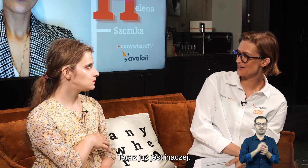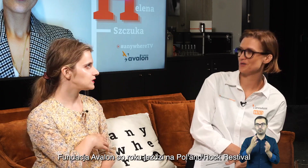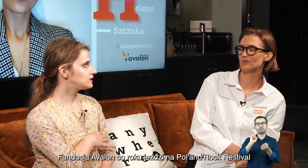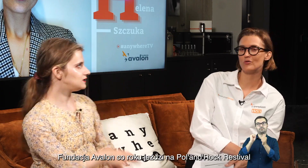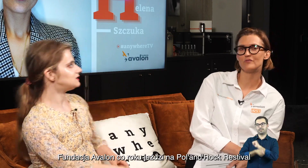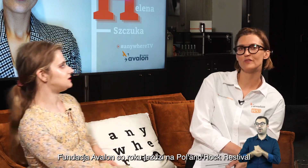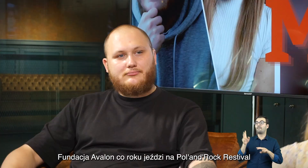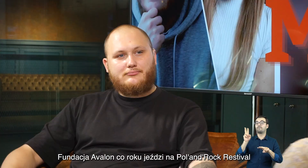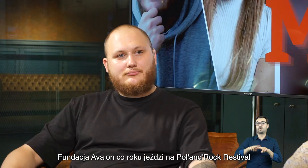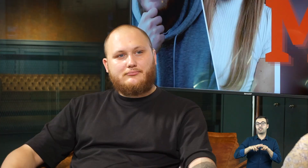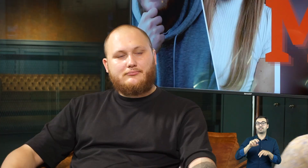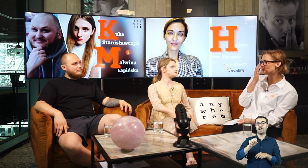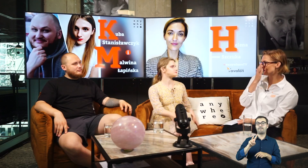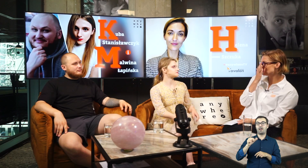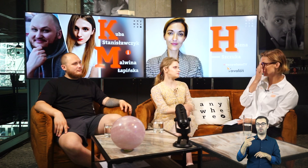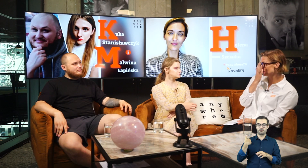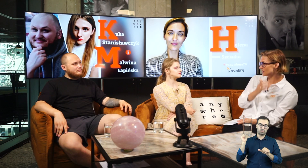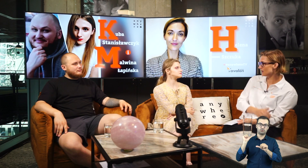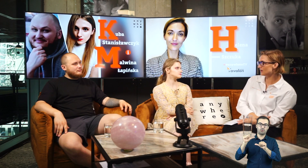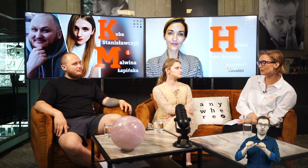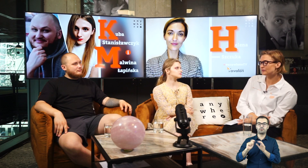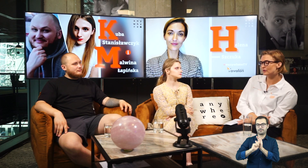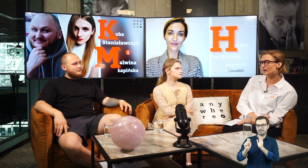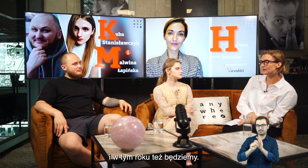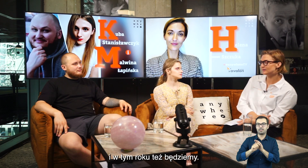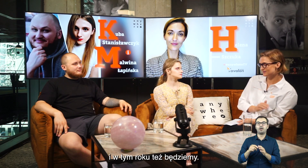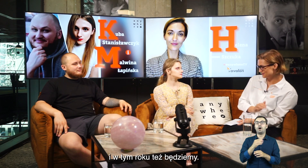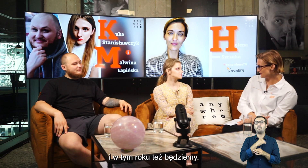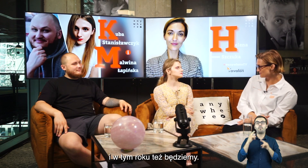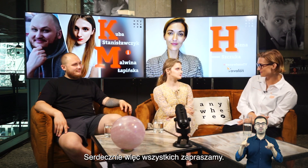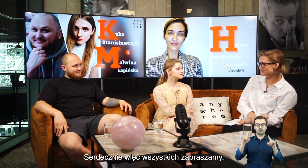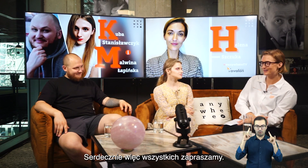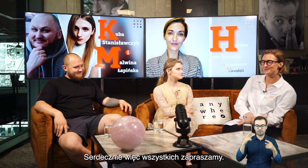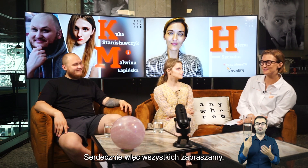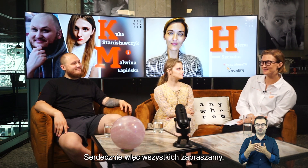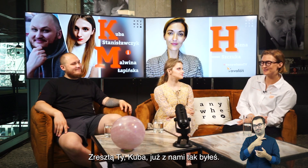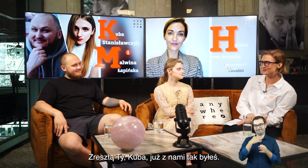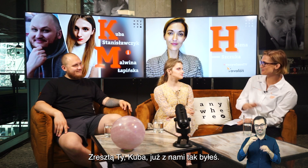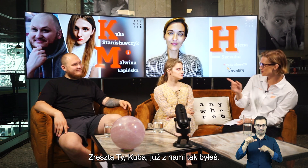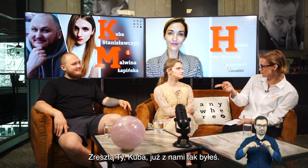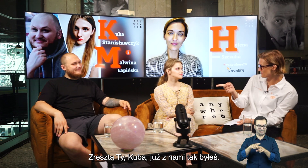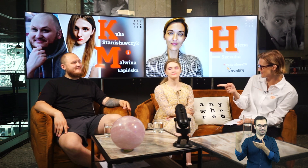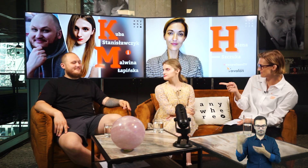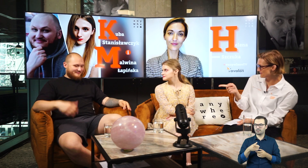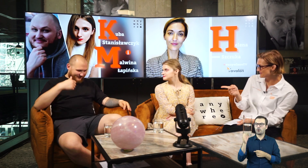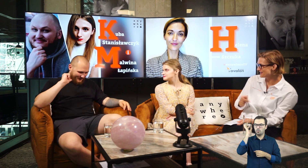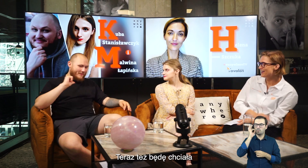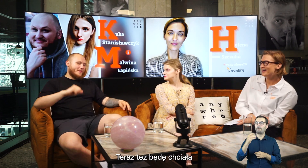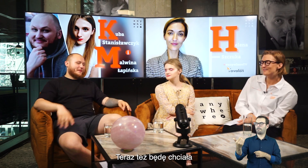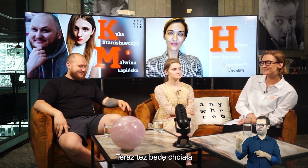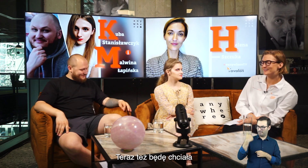jest inaczej, bo w ogóle Fundacja Avalon co roku jeździ na Poland Rocka i teraz też będziemy, więc serdecznie wszystkim zapraszamy. Zresztą ty, Kuba, z nami